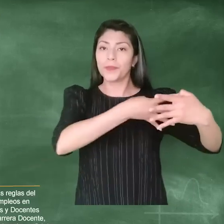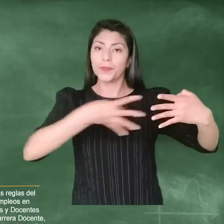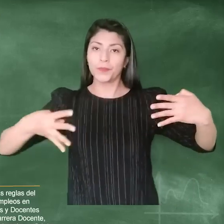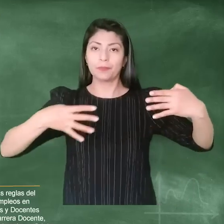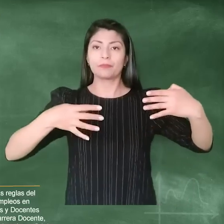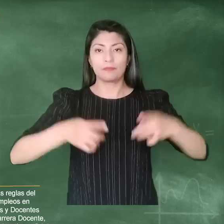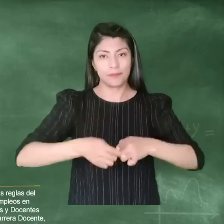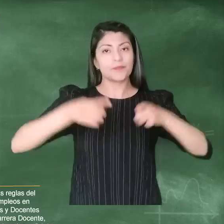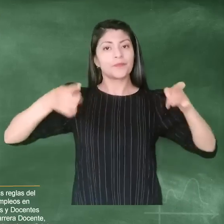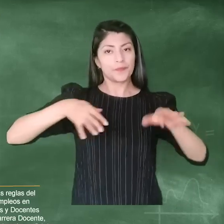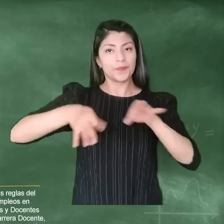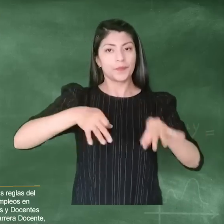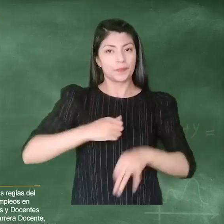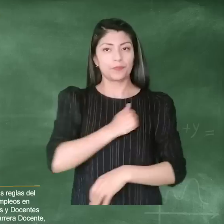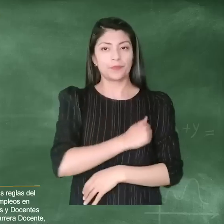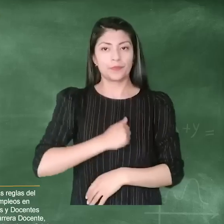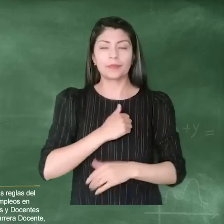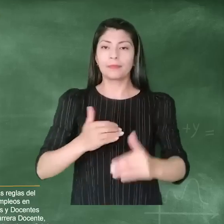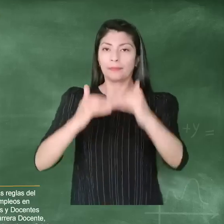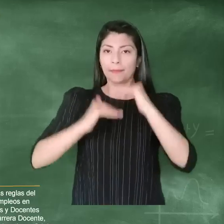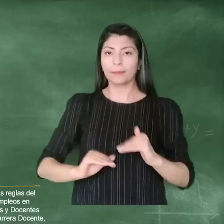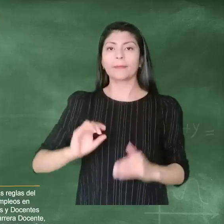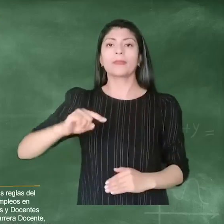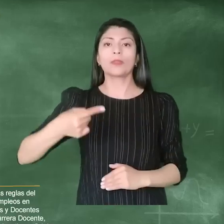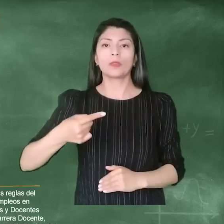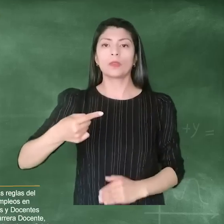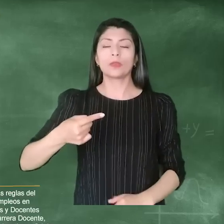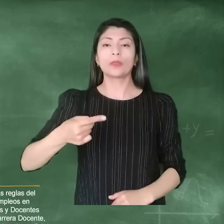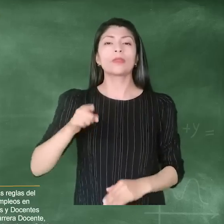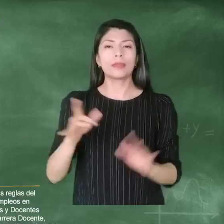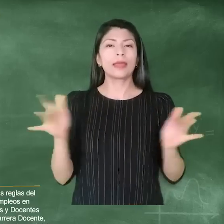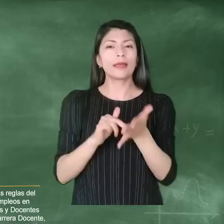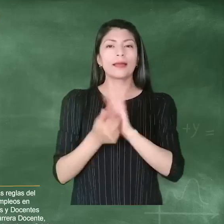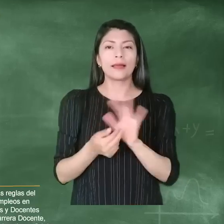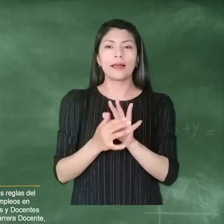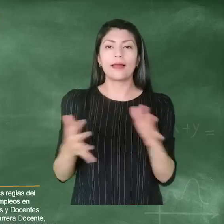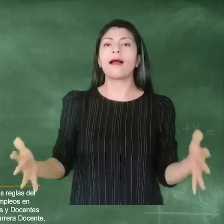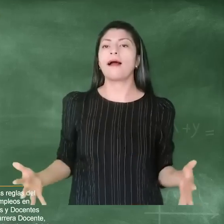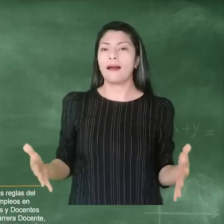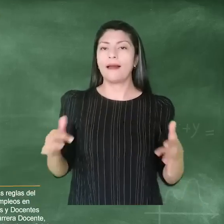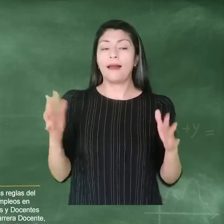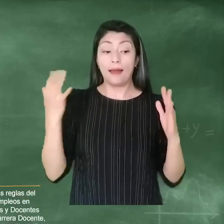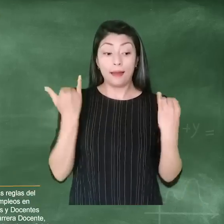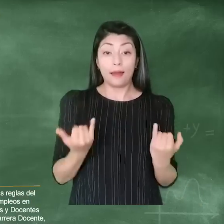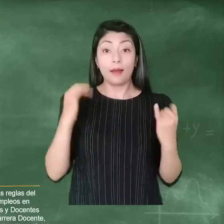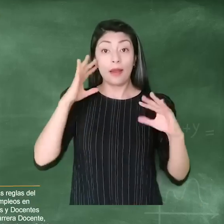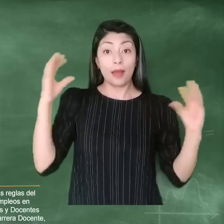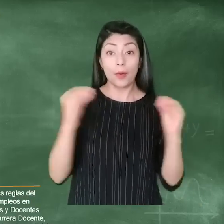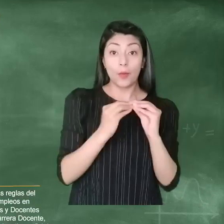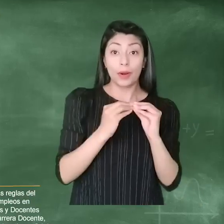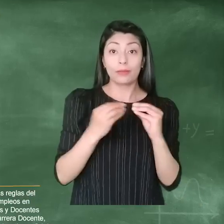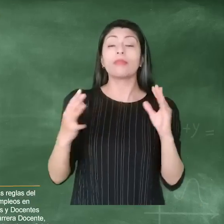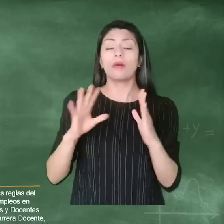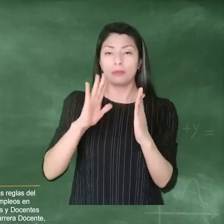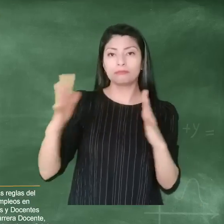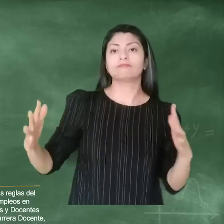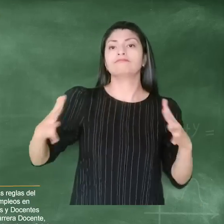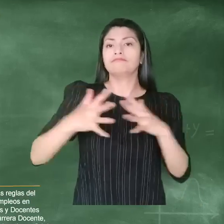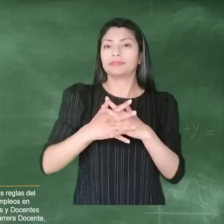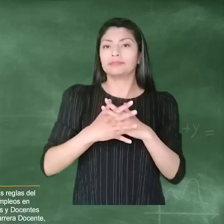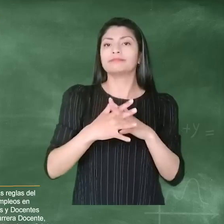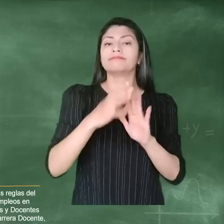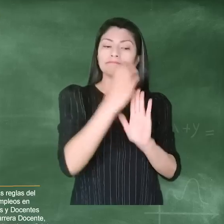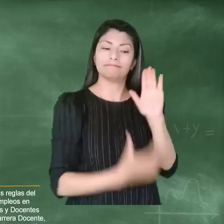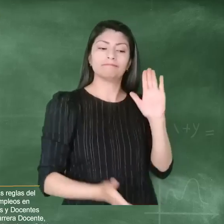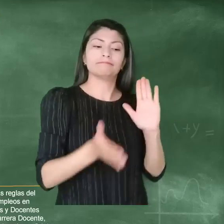para visualizar la tabla. Parágrafo 1. La UPC que forma parte integral del presente acuerdo, ha